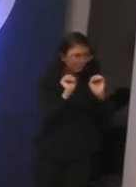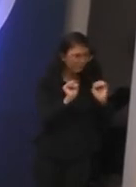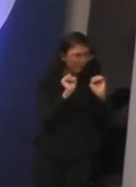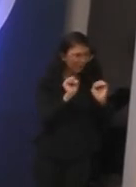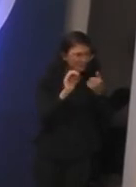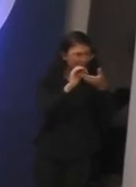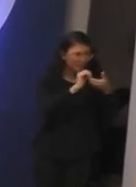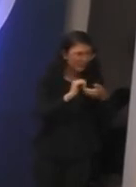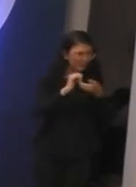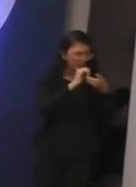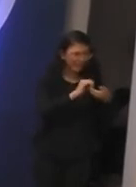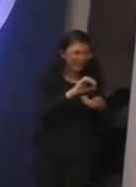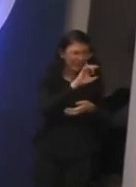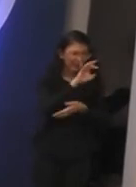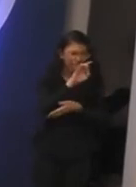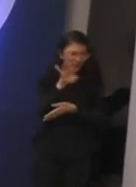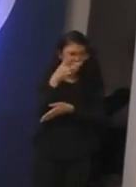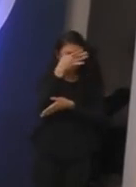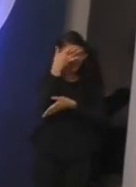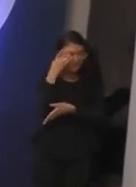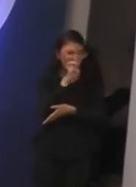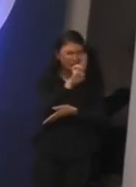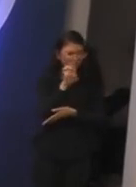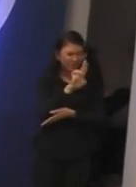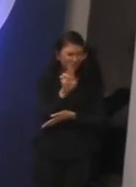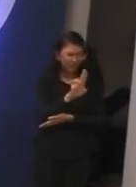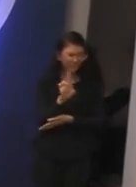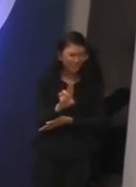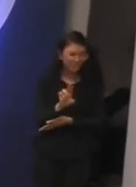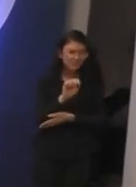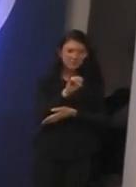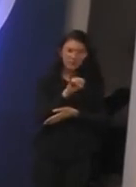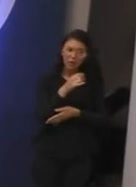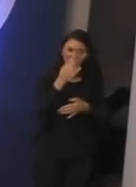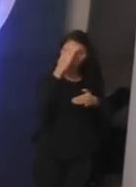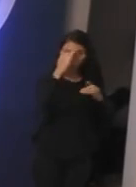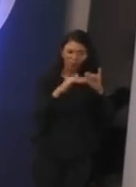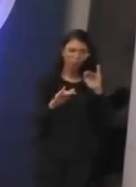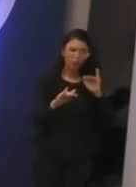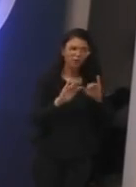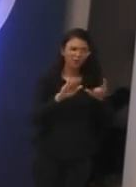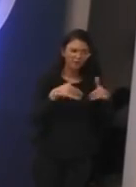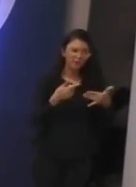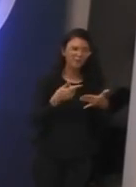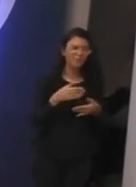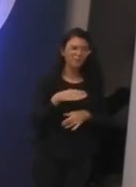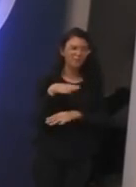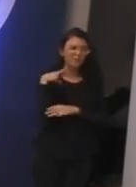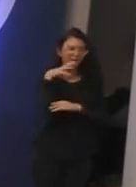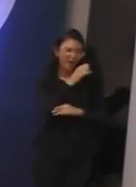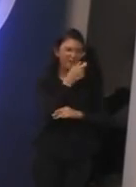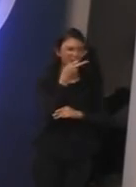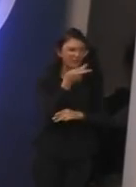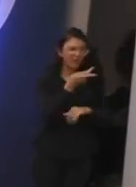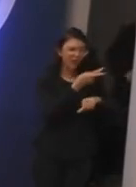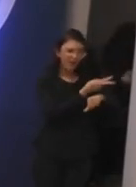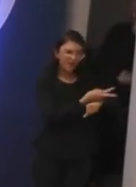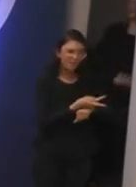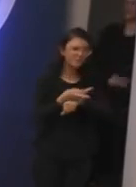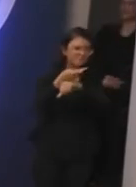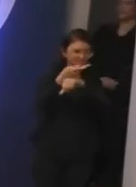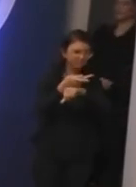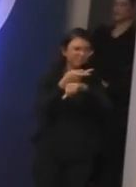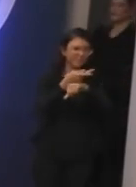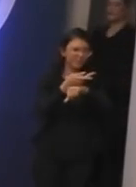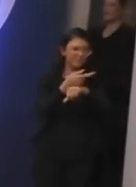o fazer. Mas, se não concordarem, vamos então ao que importa, que é a vencedora permissionária, vencedora